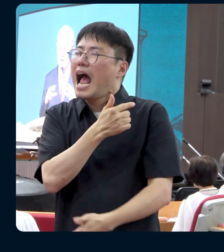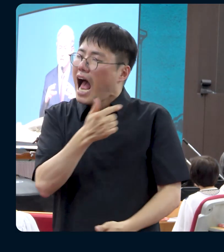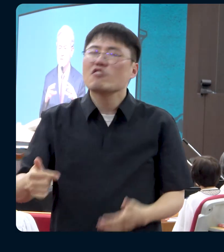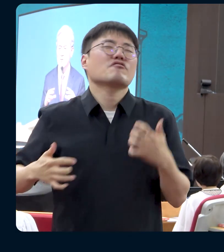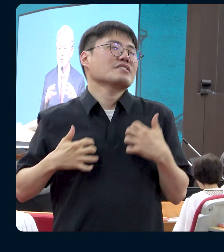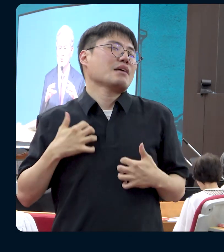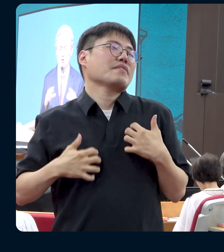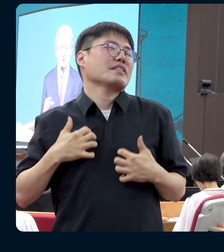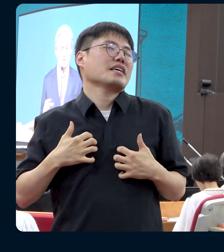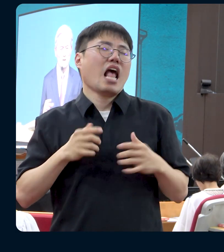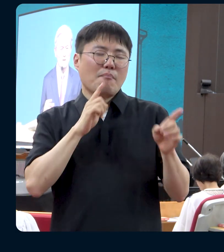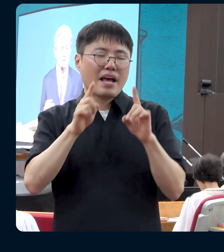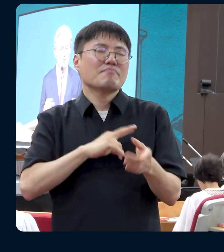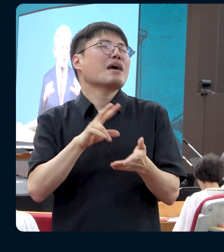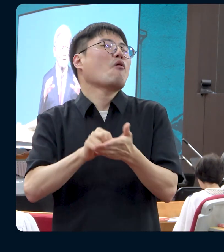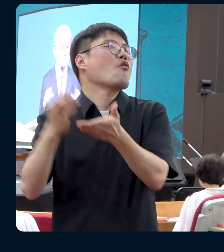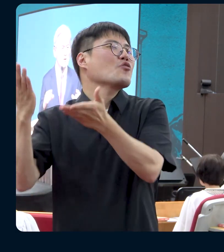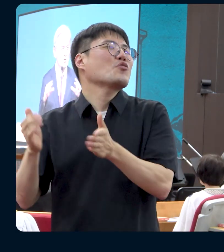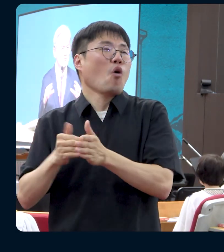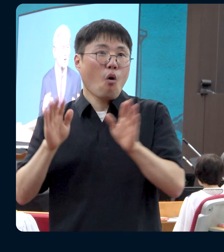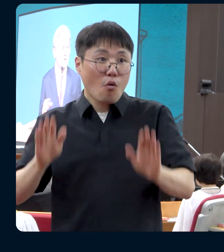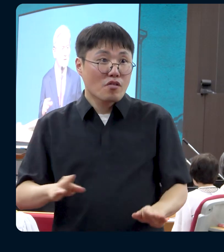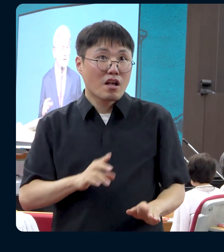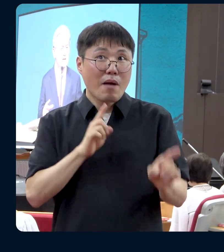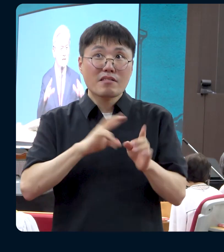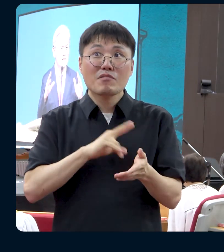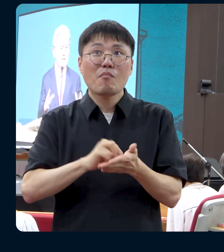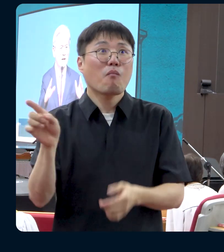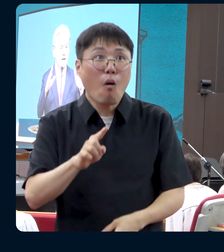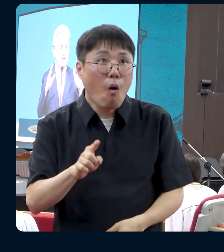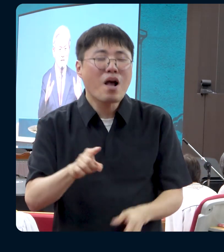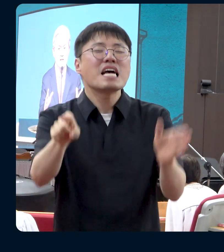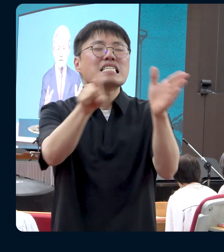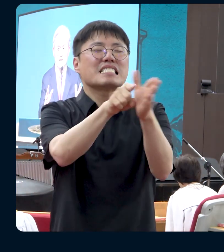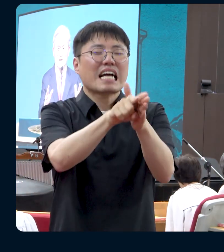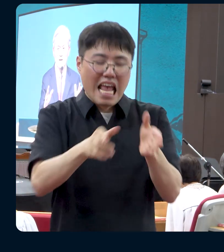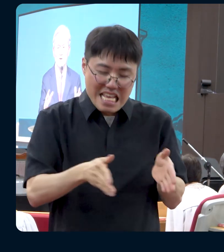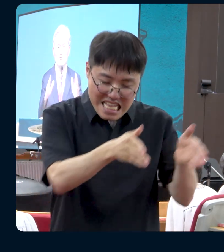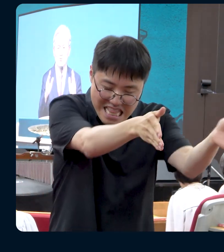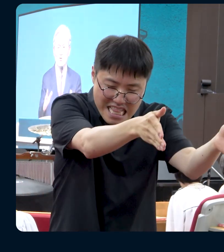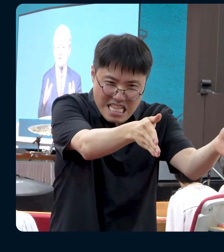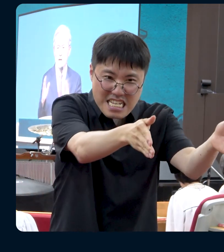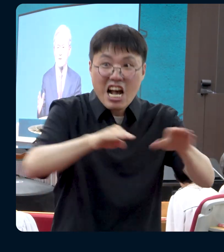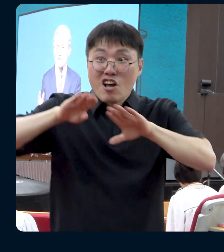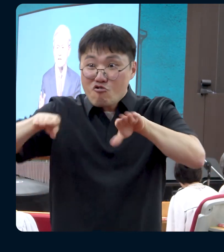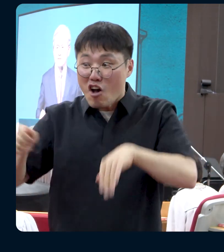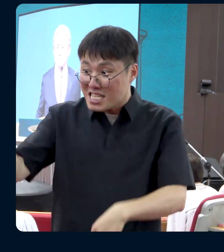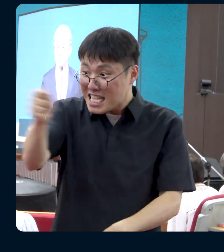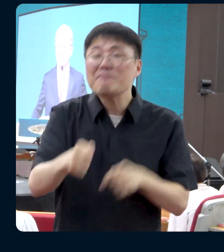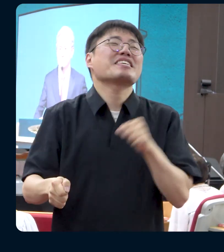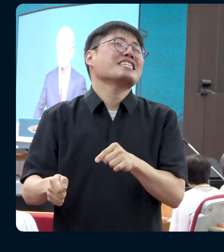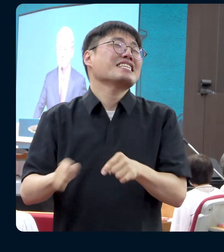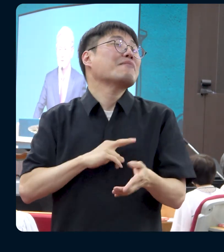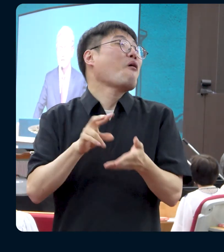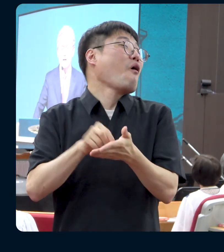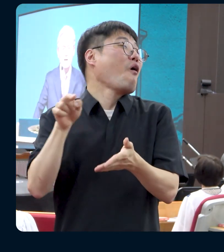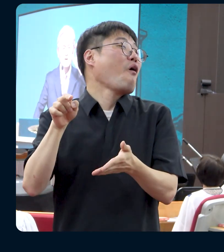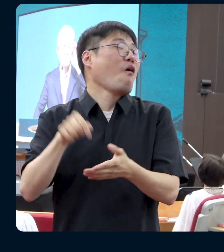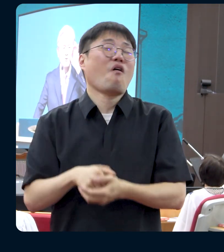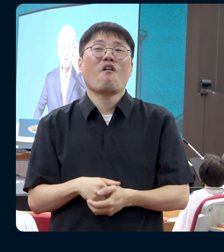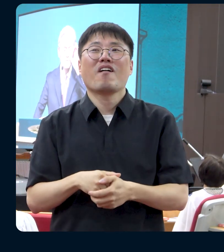오늘 아주 재미있는 말씀 제목을 주셨습니다. 오늘 말씀 제목이 뭐예요? 신앙의 길 두더지